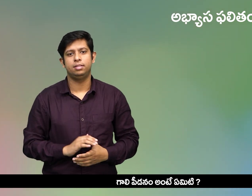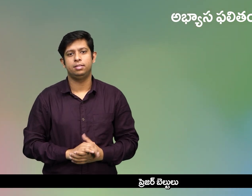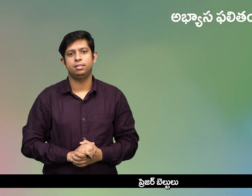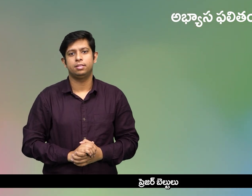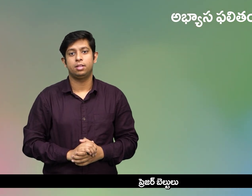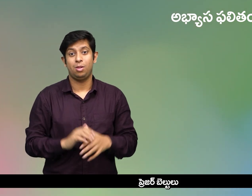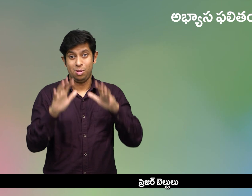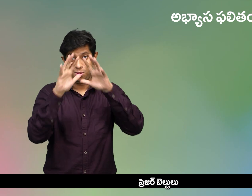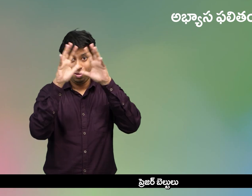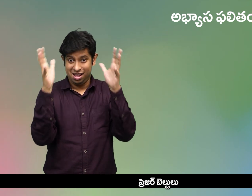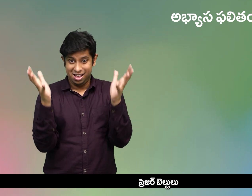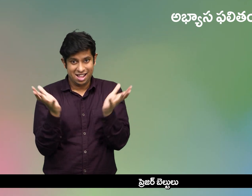ప్రెజర్ బెల్టులు,